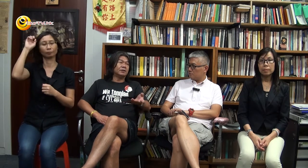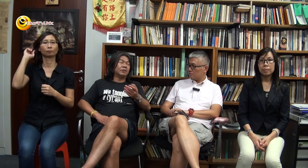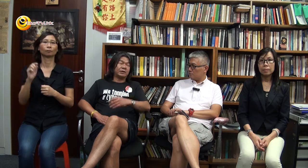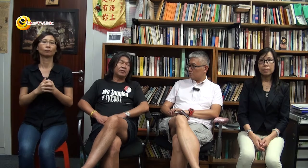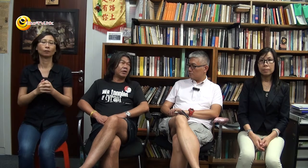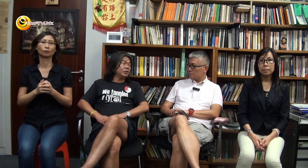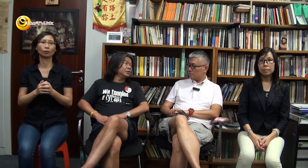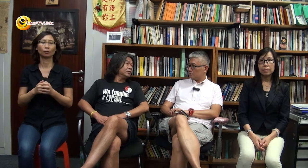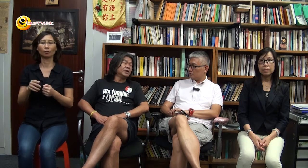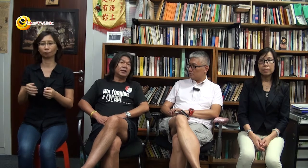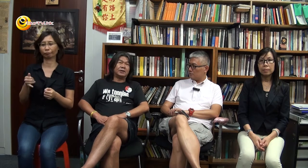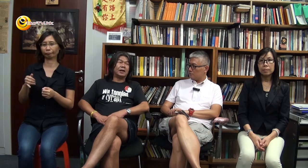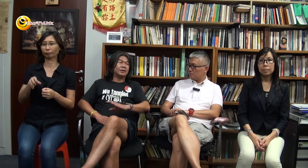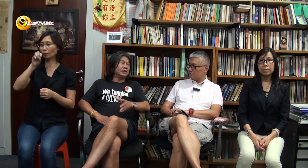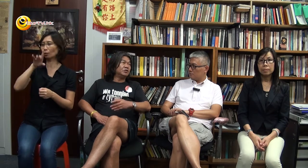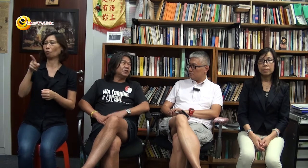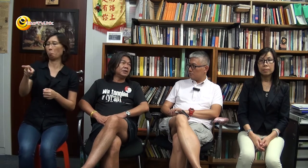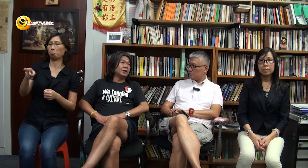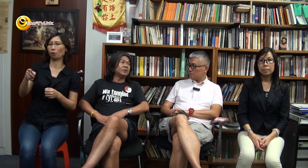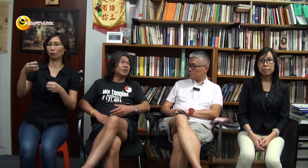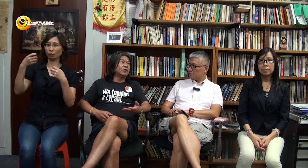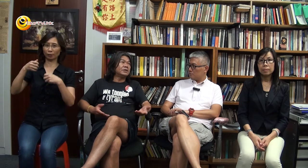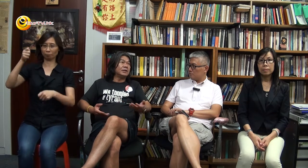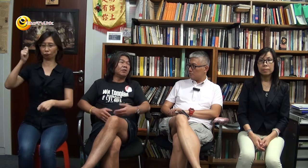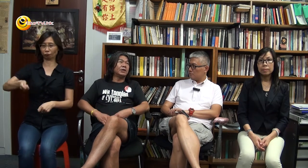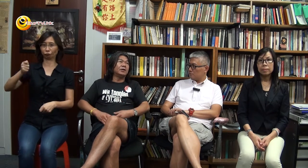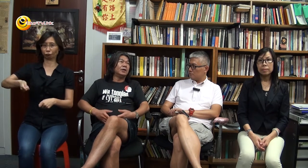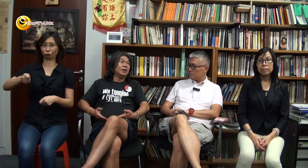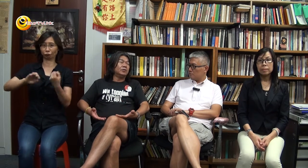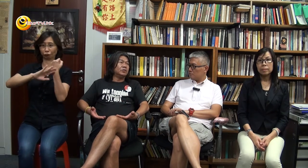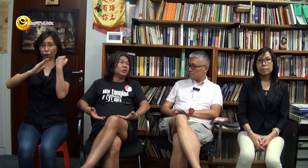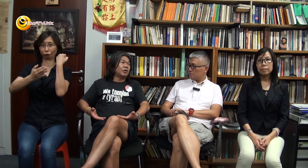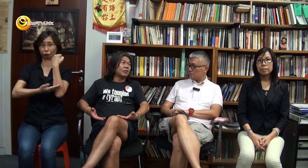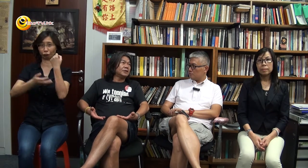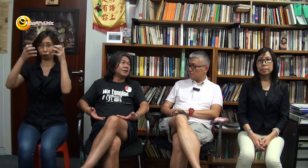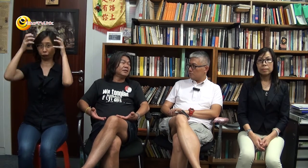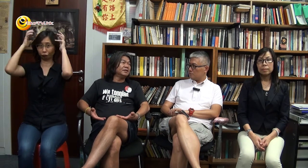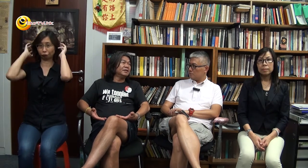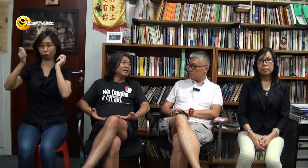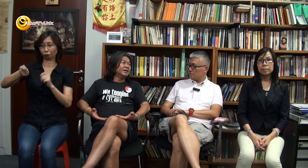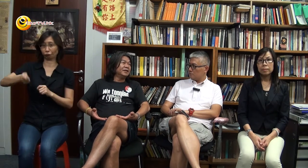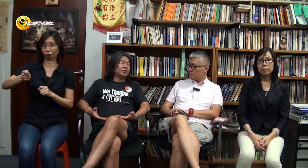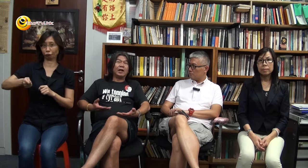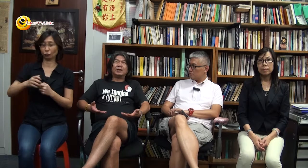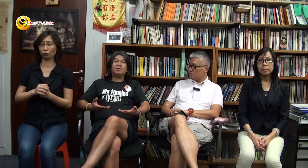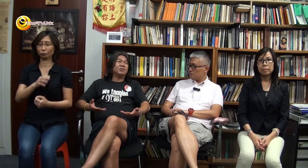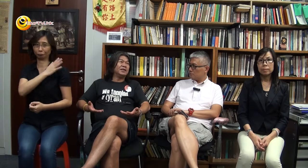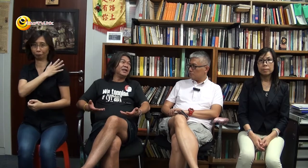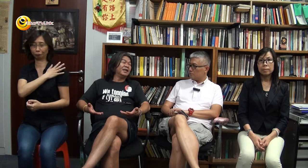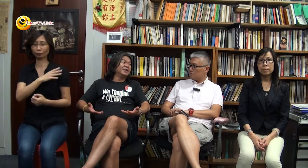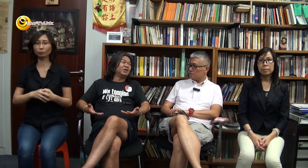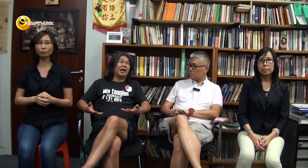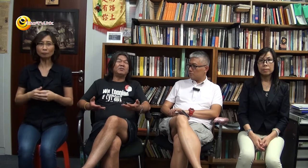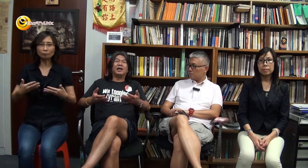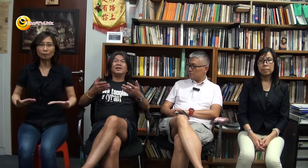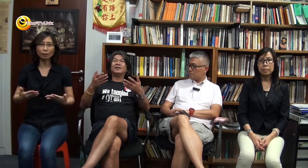佢咪？或者整個法官嚟查啫，指住先啦。咁但係對於嗰啲善後嘅嘢，完全都莫衷一是。到底係點都唔知而